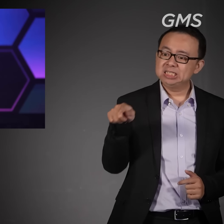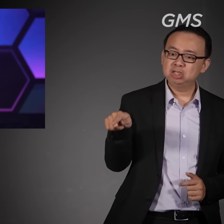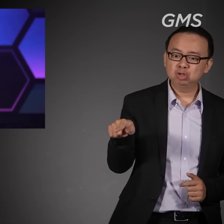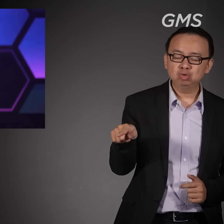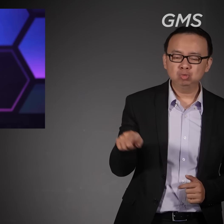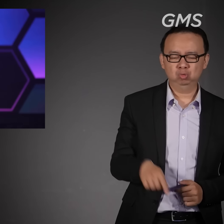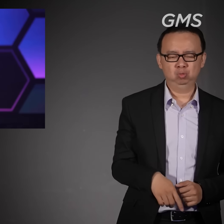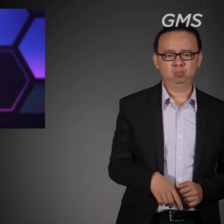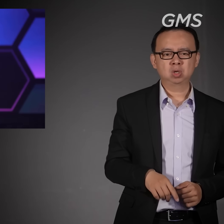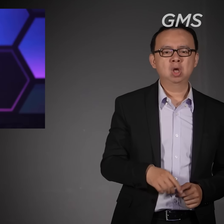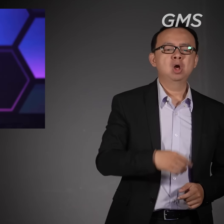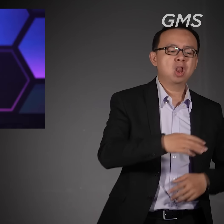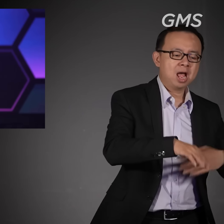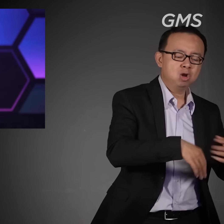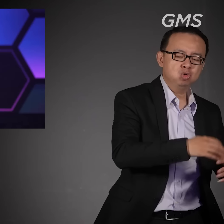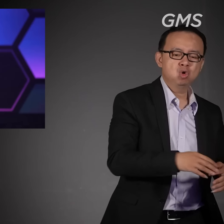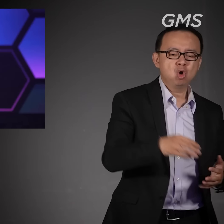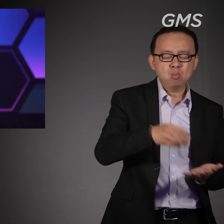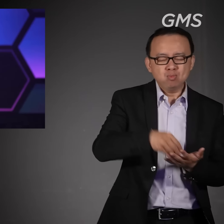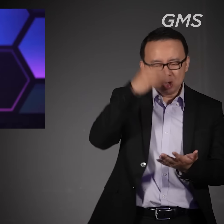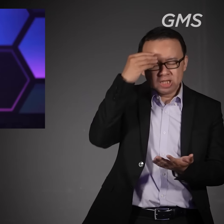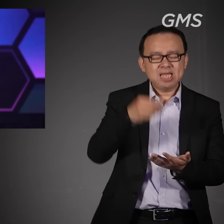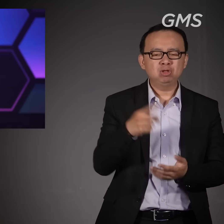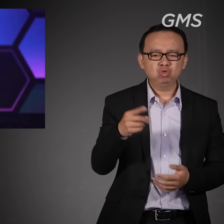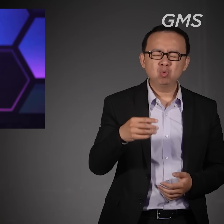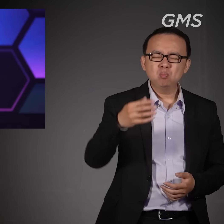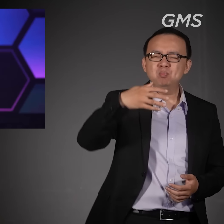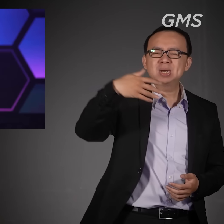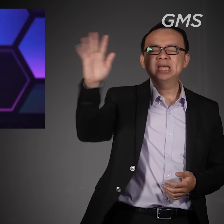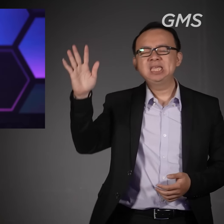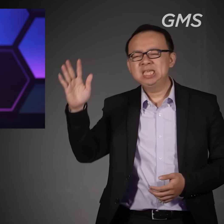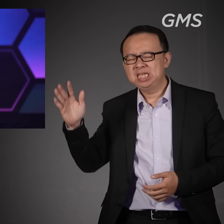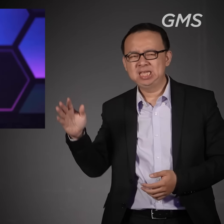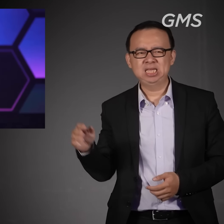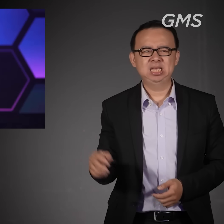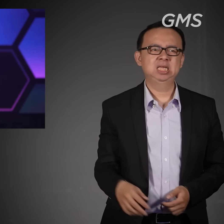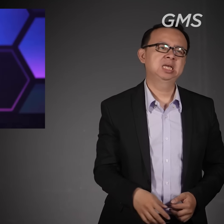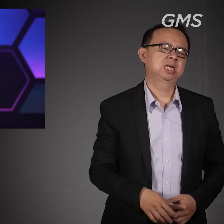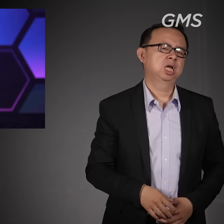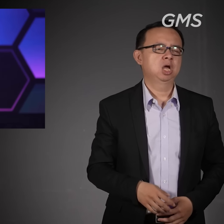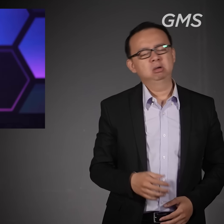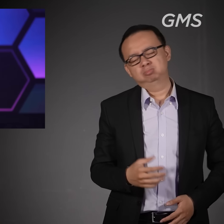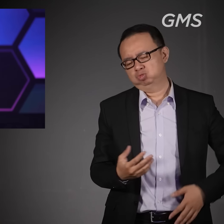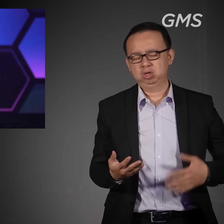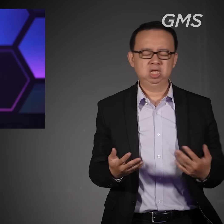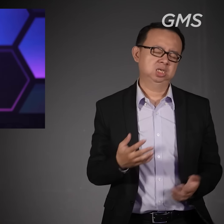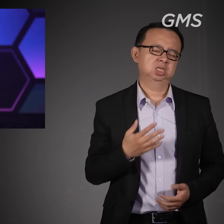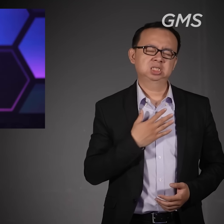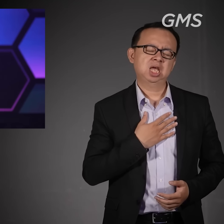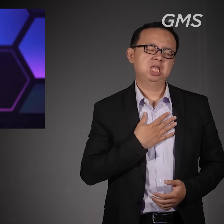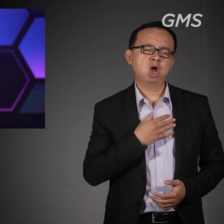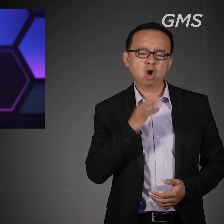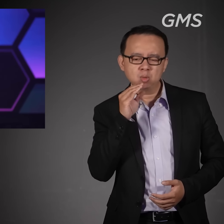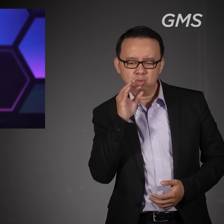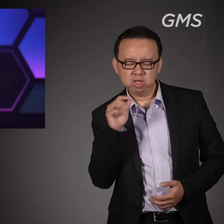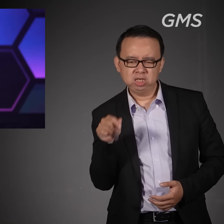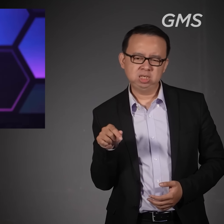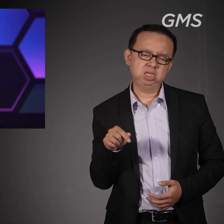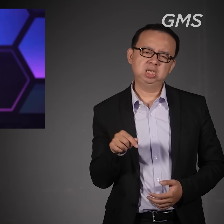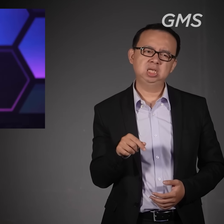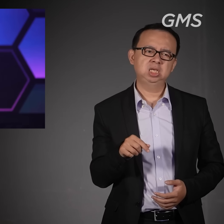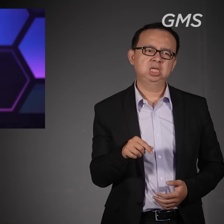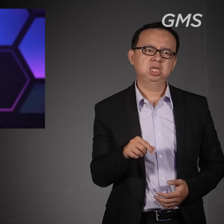supaya mereka pergi memuaskan kebutuhan jasmani? Saya ngomong gini mungkin juga gak fair buat para murid-murid itu.